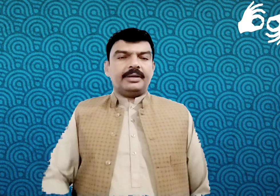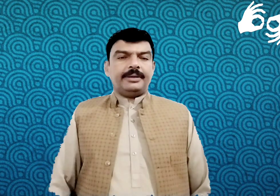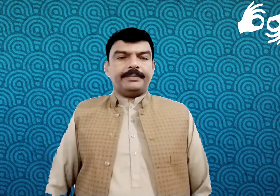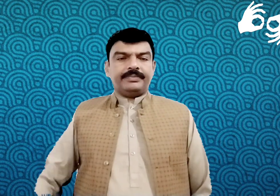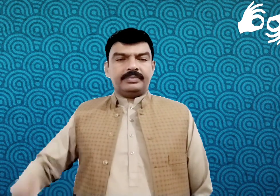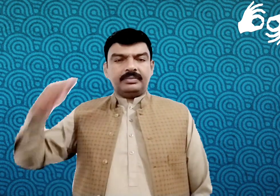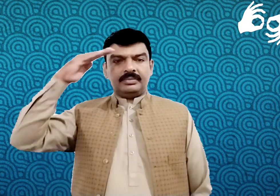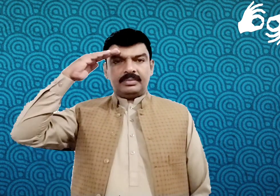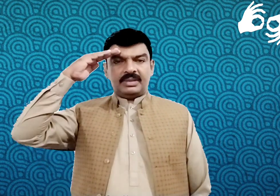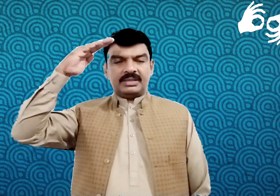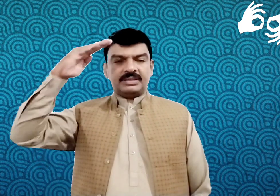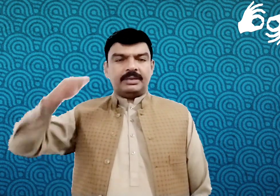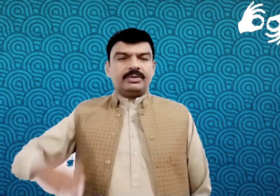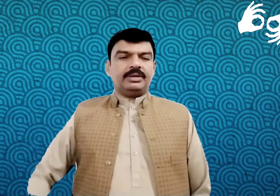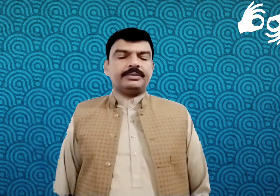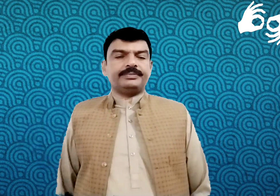बिस्मिल्लाहिर्रहमानिर्रहीम। अस्सलाम वालेकुम।